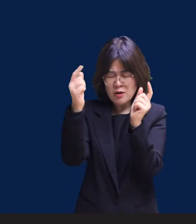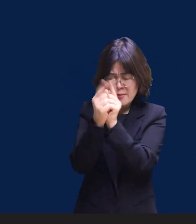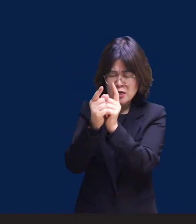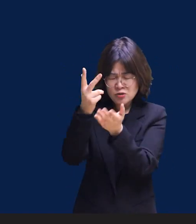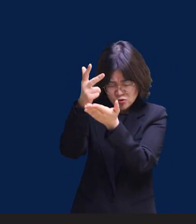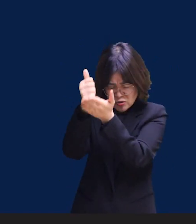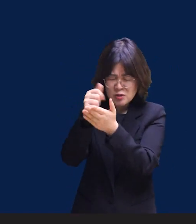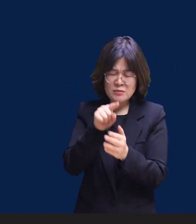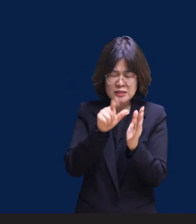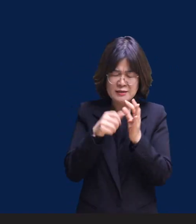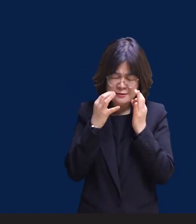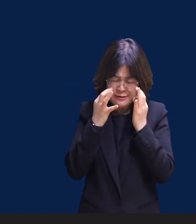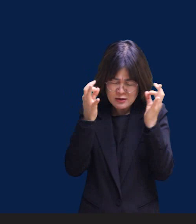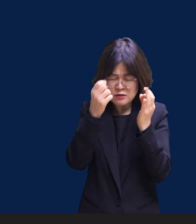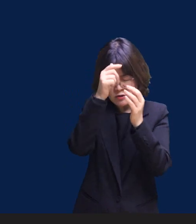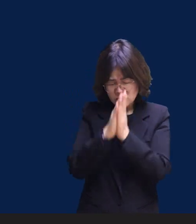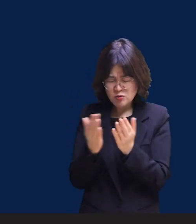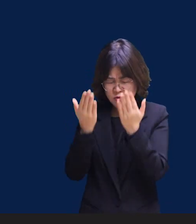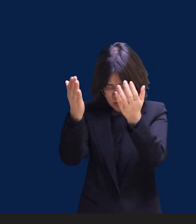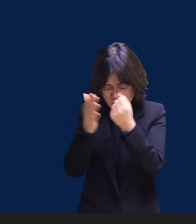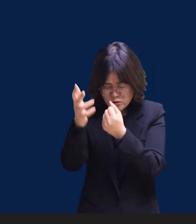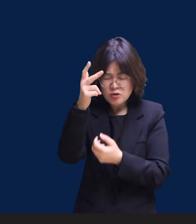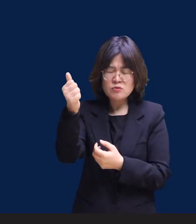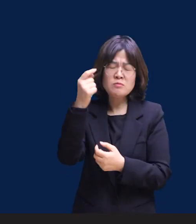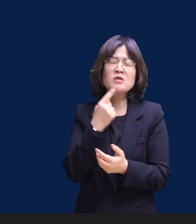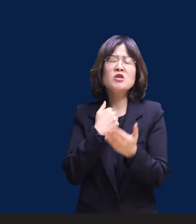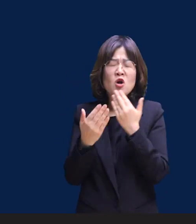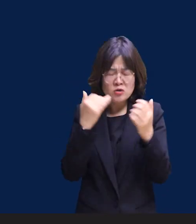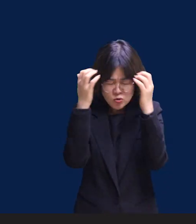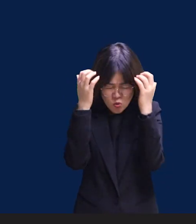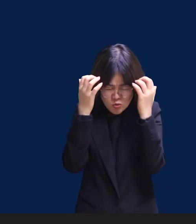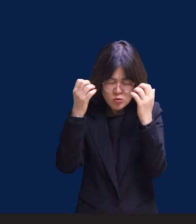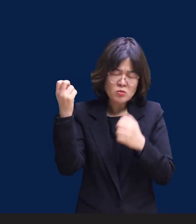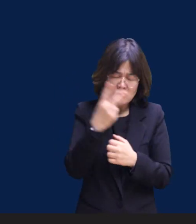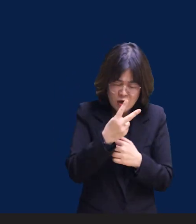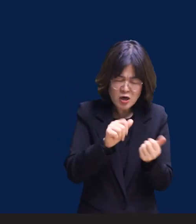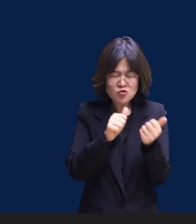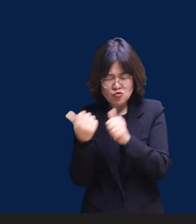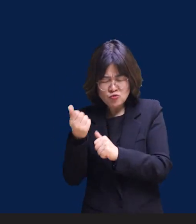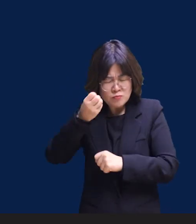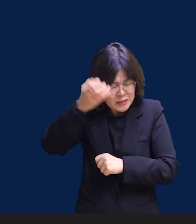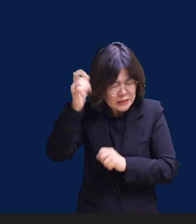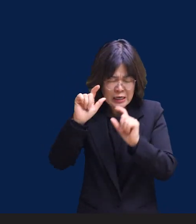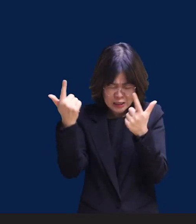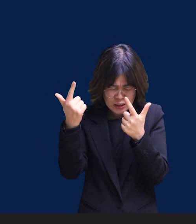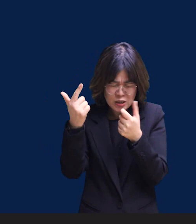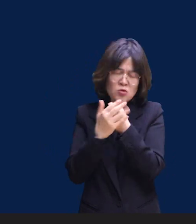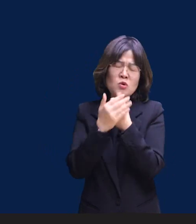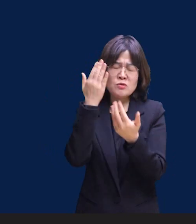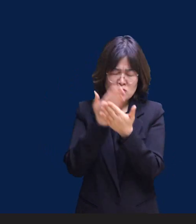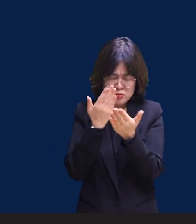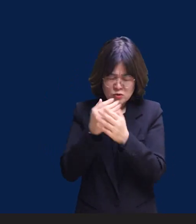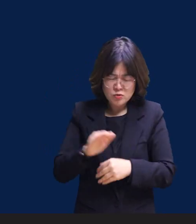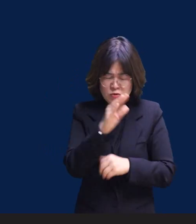고난당하신 주님, 이 시간 간절히 기도하오니 주님께서 겪으신 그 고통과 죽음을 잊지 않게